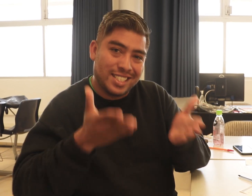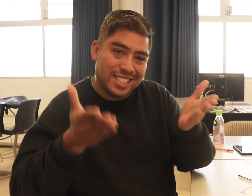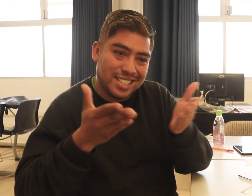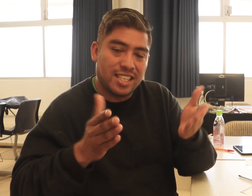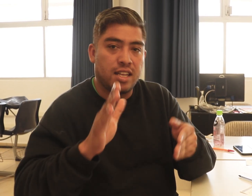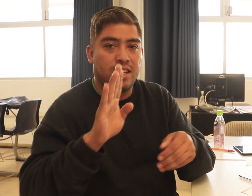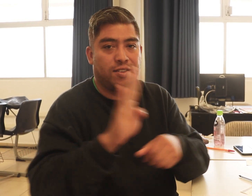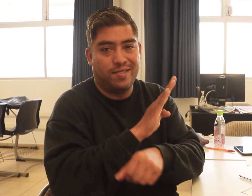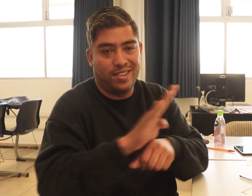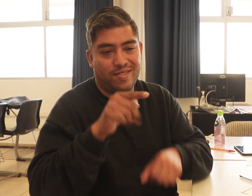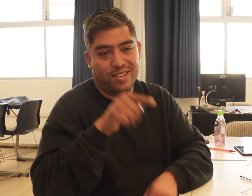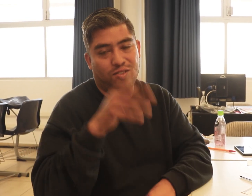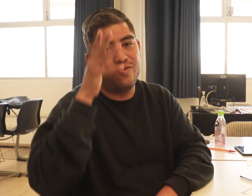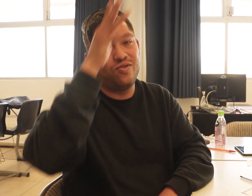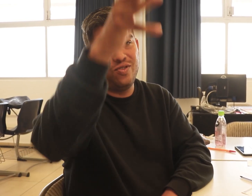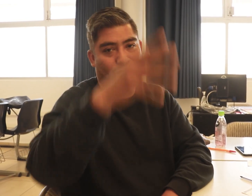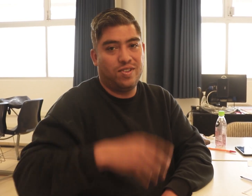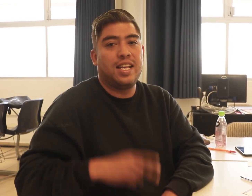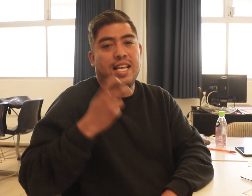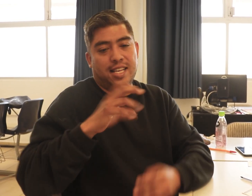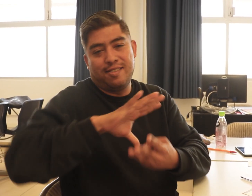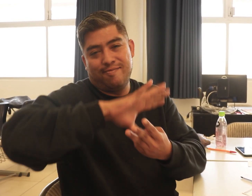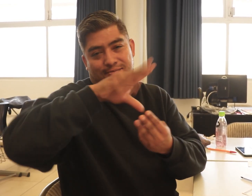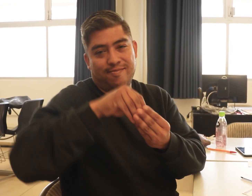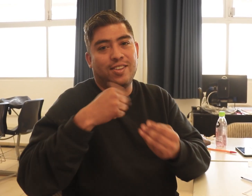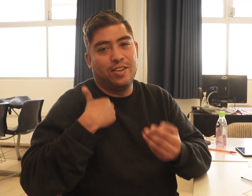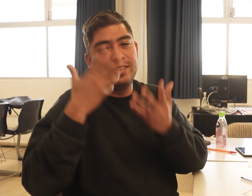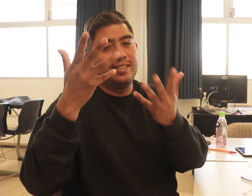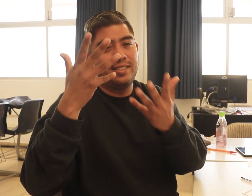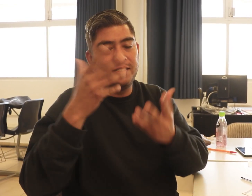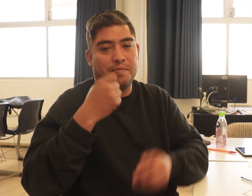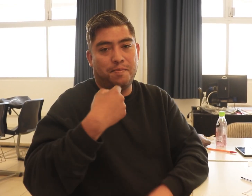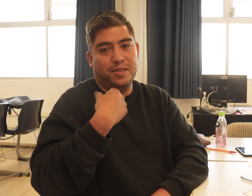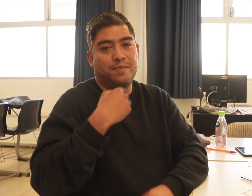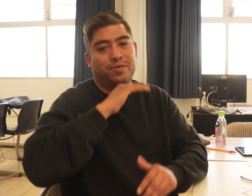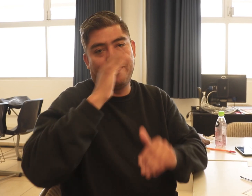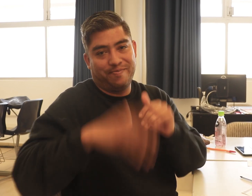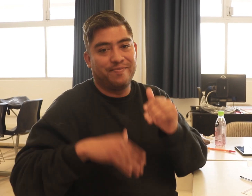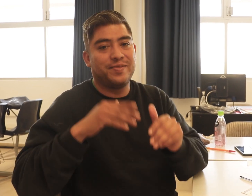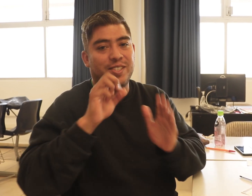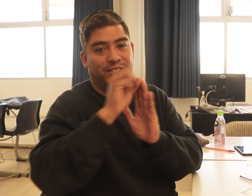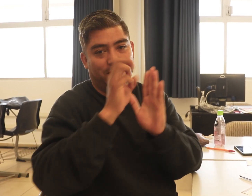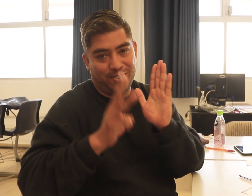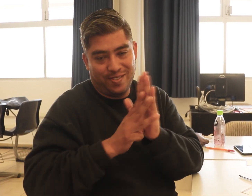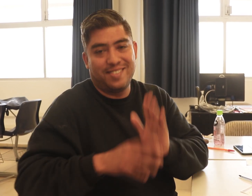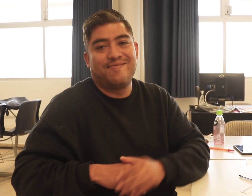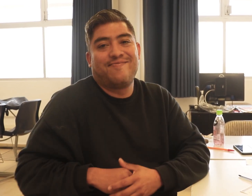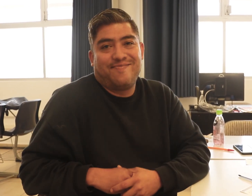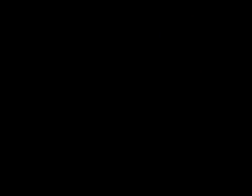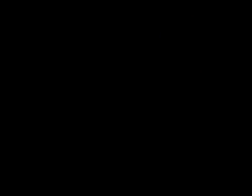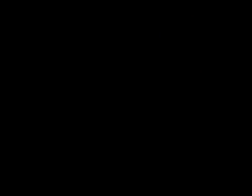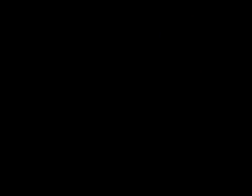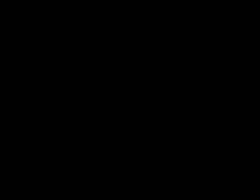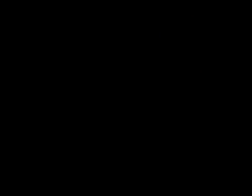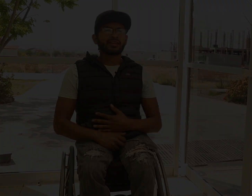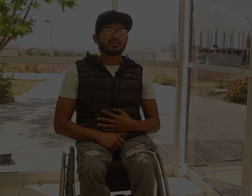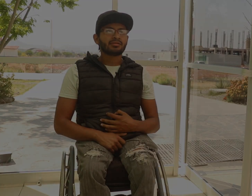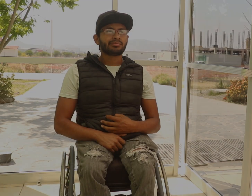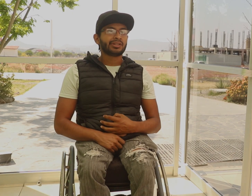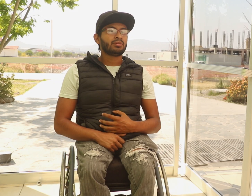la comunidad sorda. Pero primero necesito terminar mi carrera en software. Mi nombre